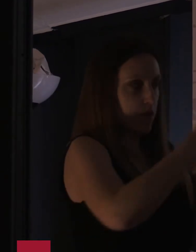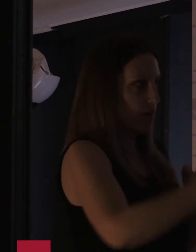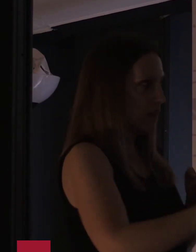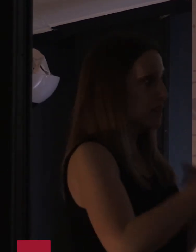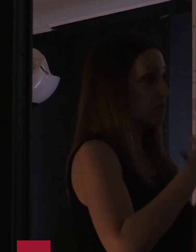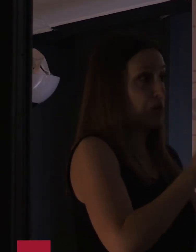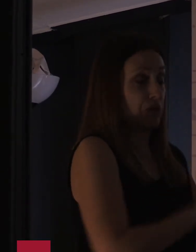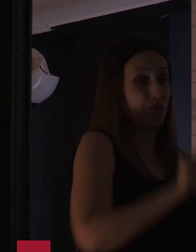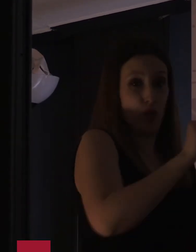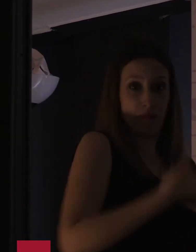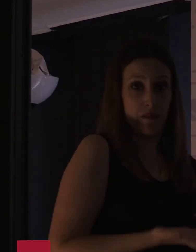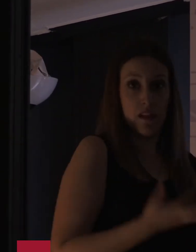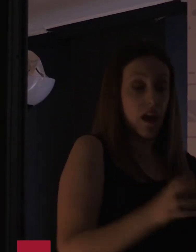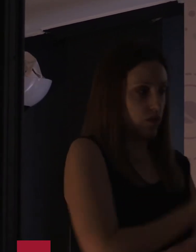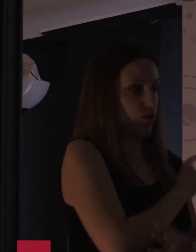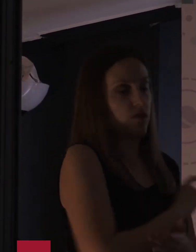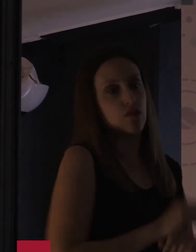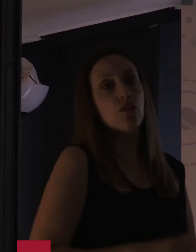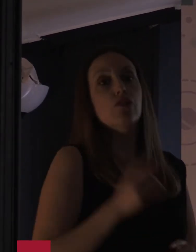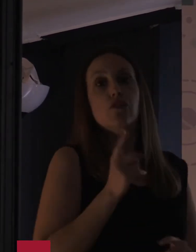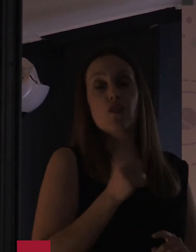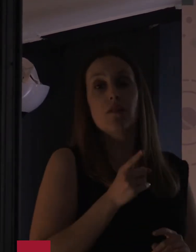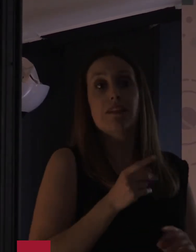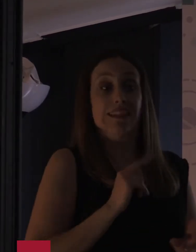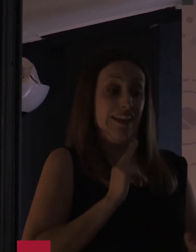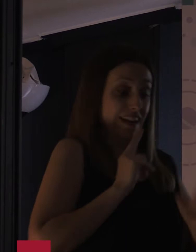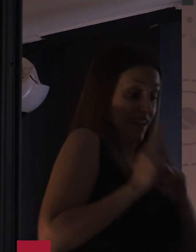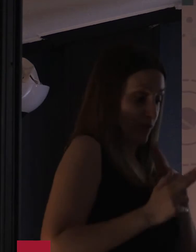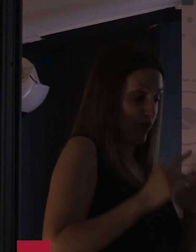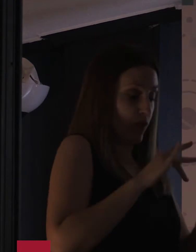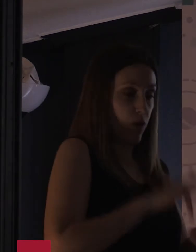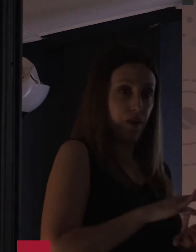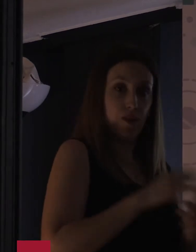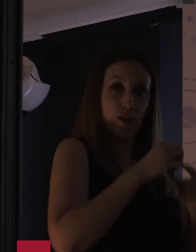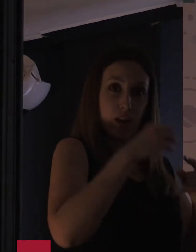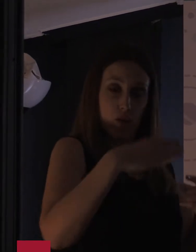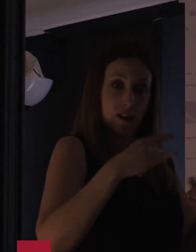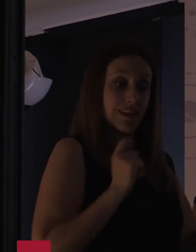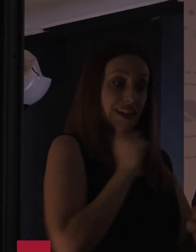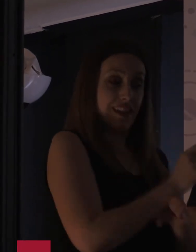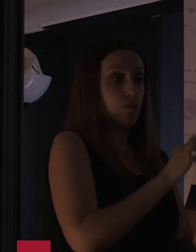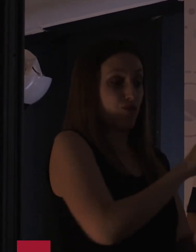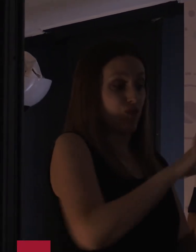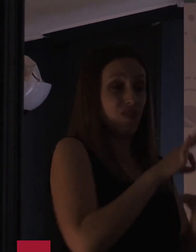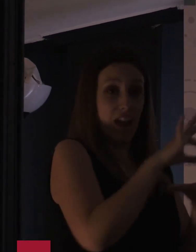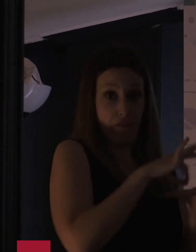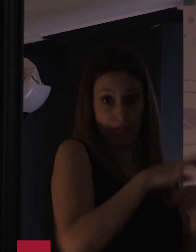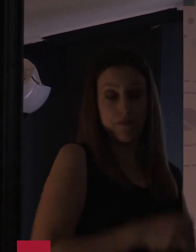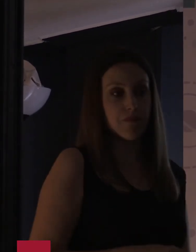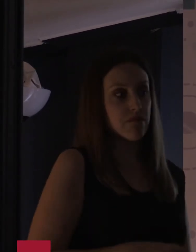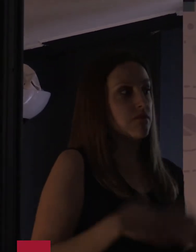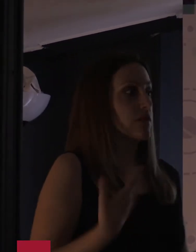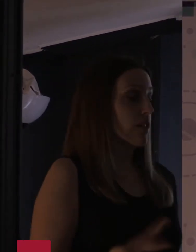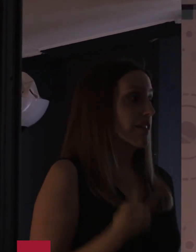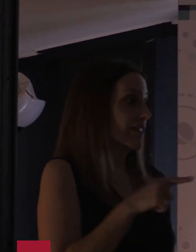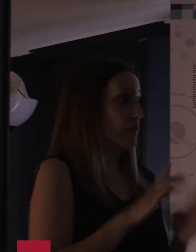es inmune a todo eso. Solo responde cuando a las neuronas les damos un café. Así que